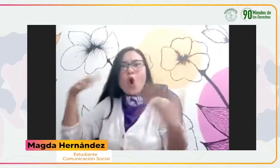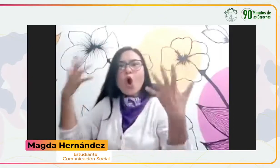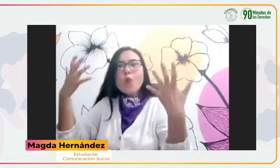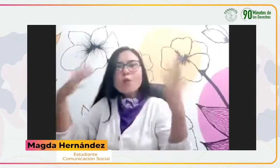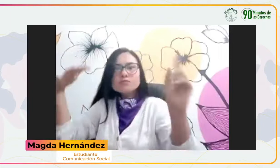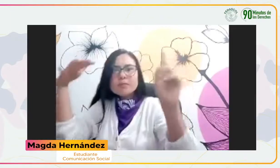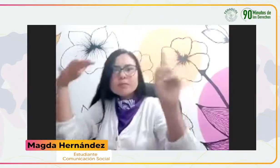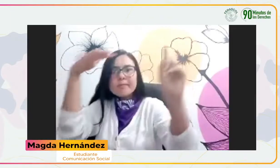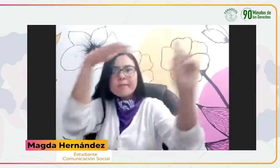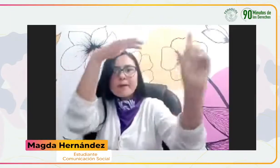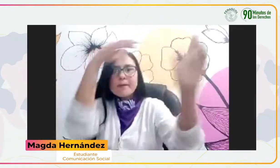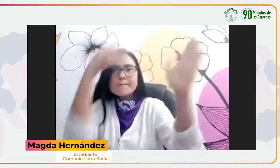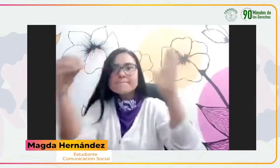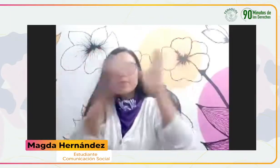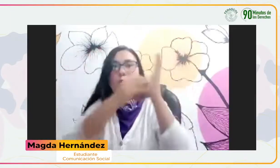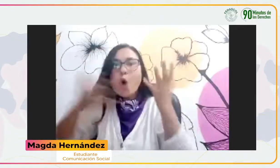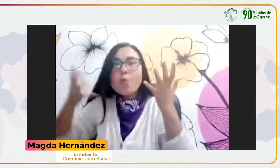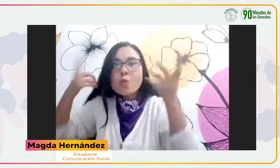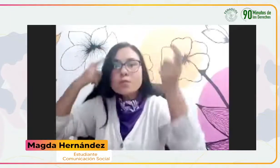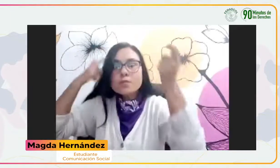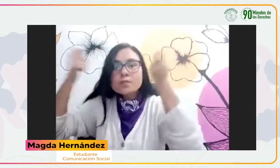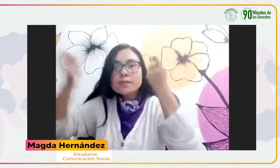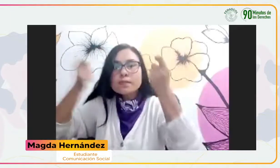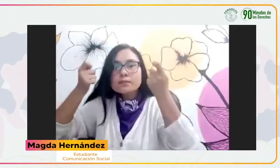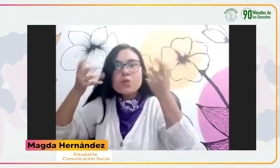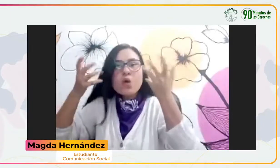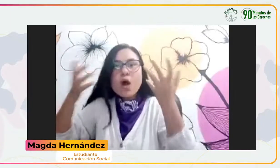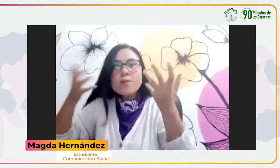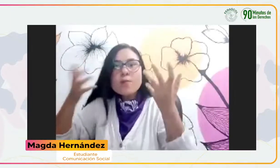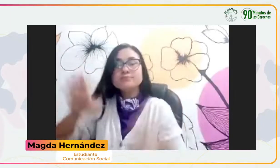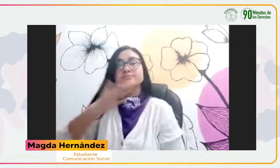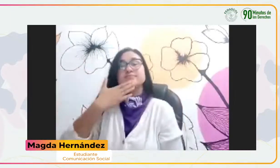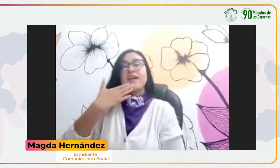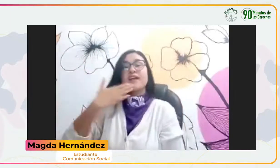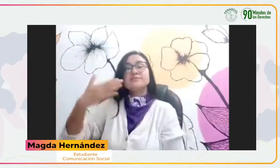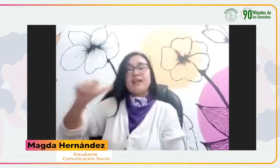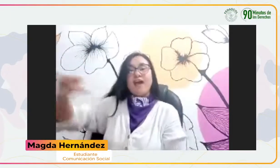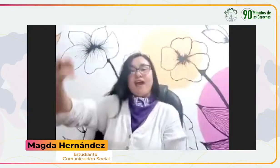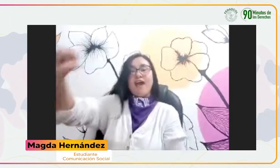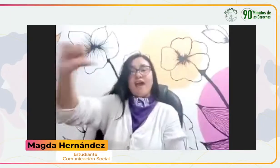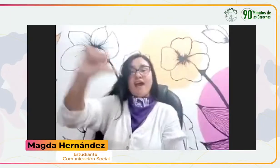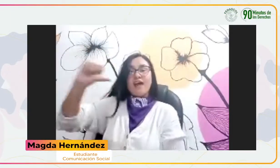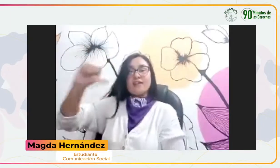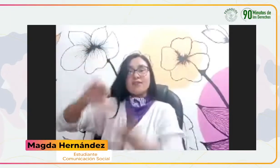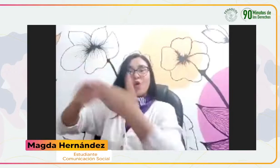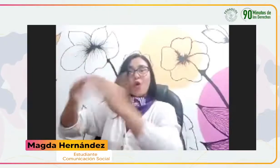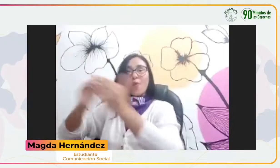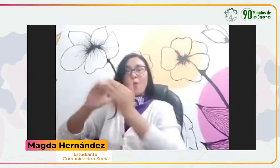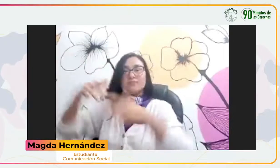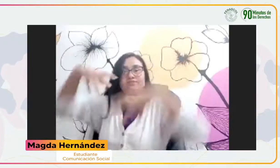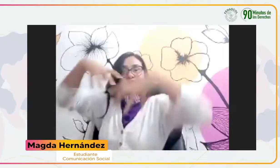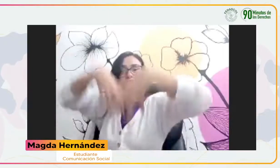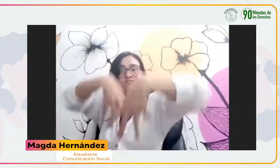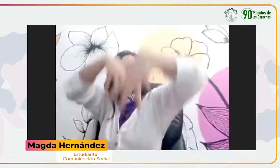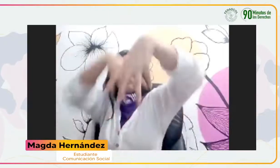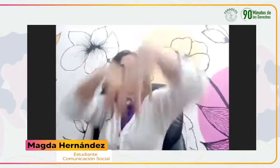realmente la violencia hacia la mujer y la discriminación es mucha. Realmente gracias a